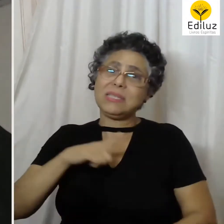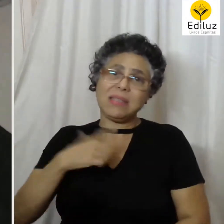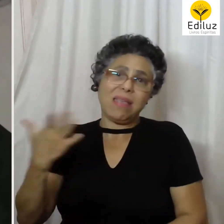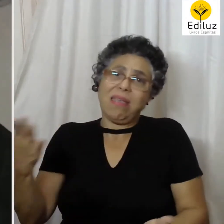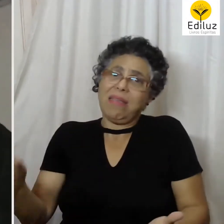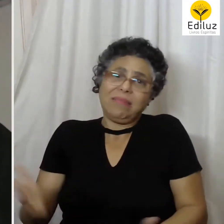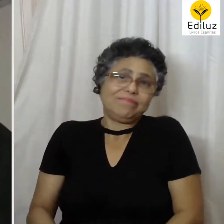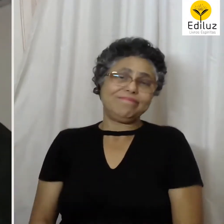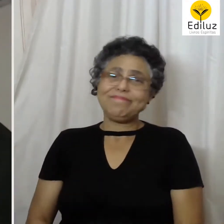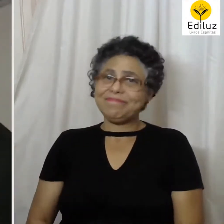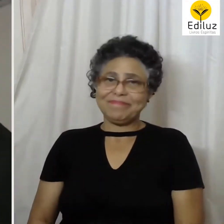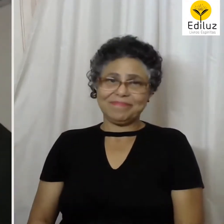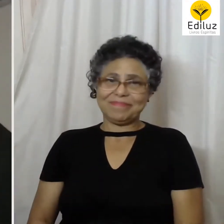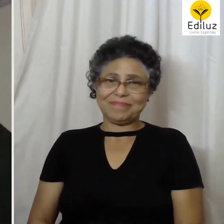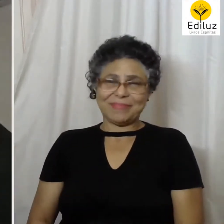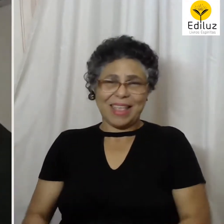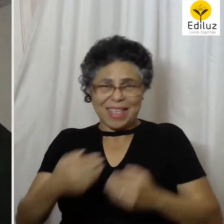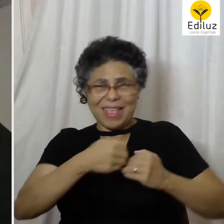traz